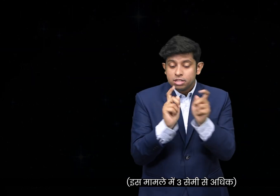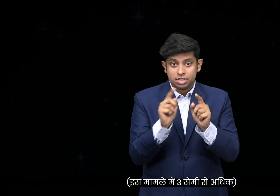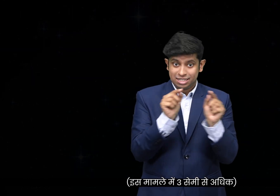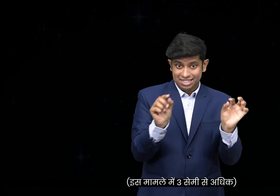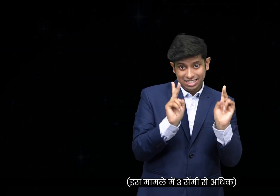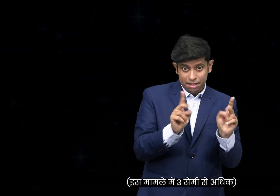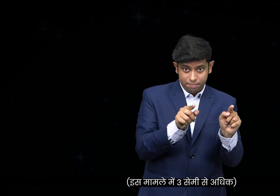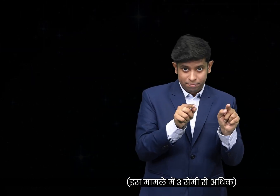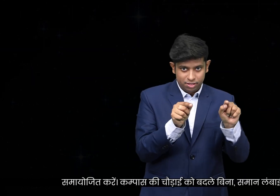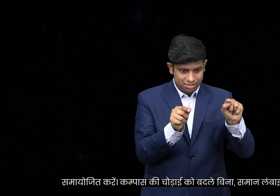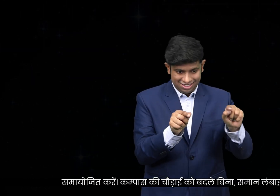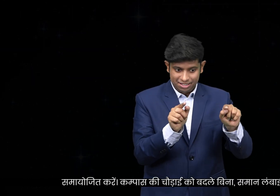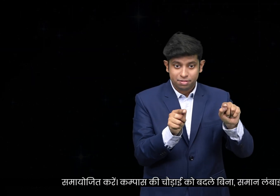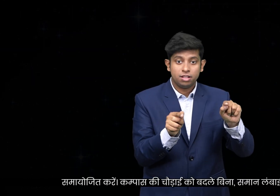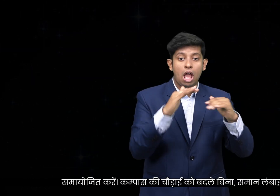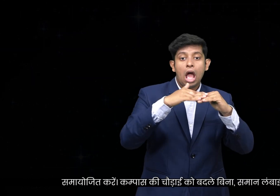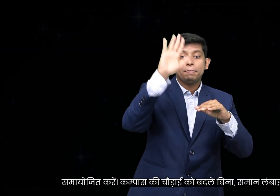अधिक समायोजित करें।